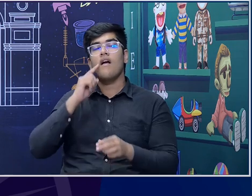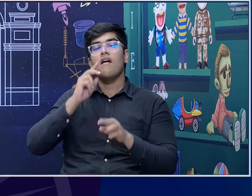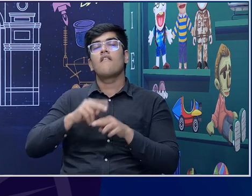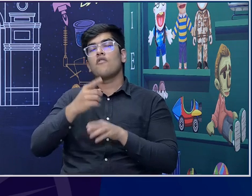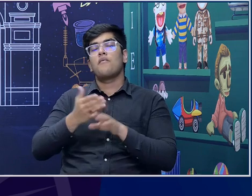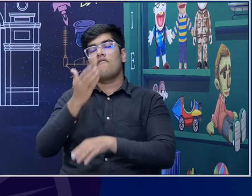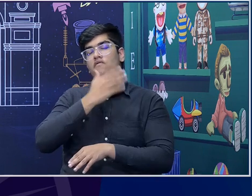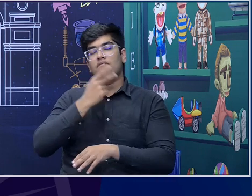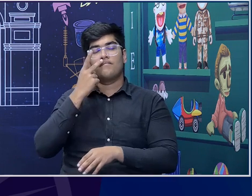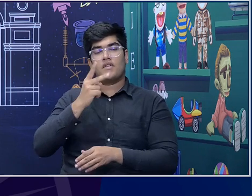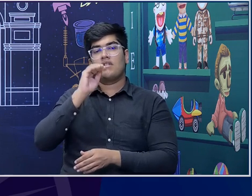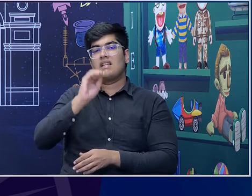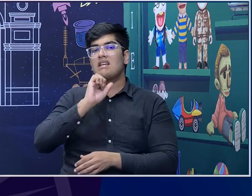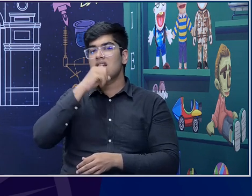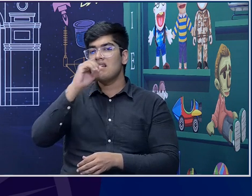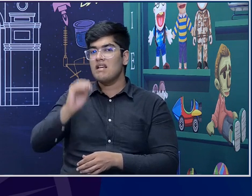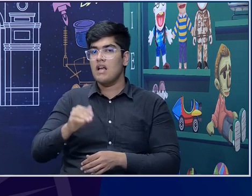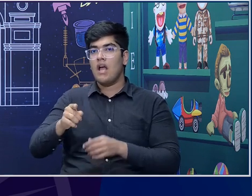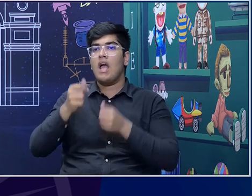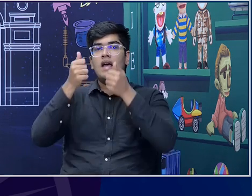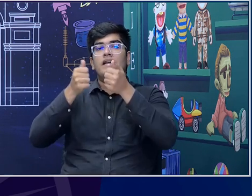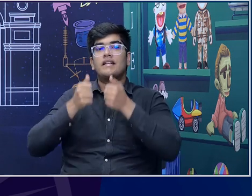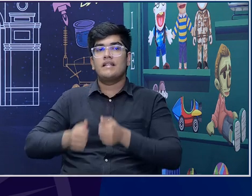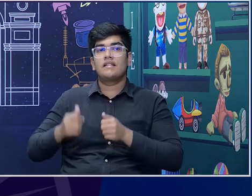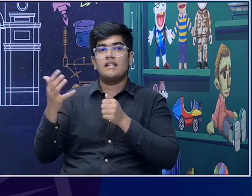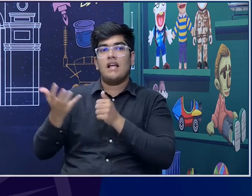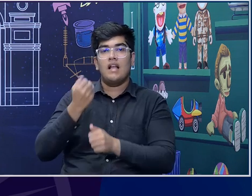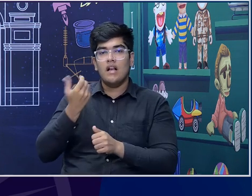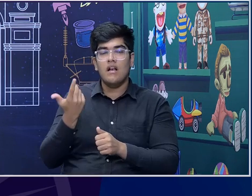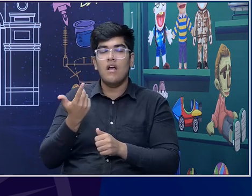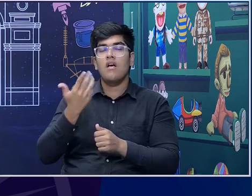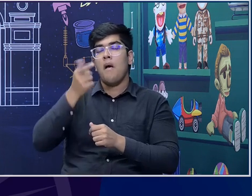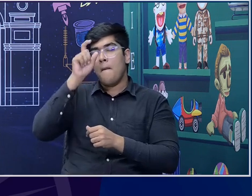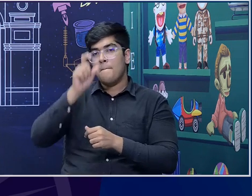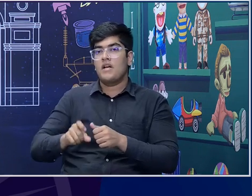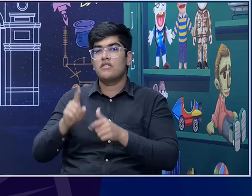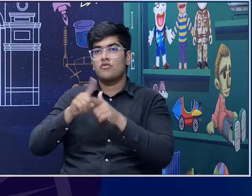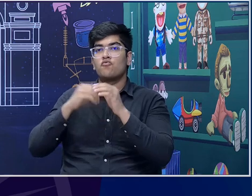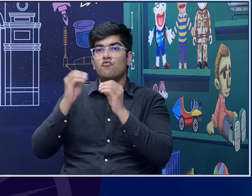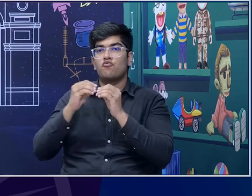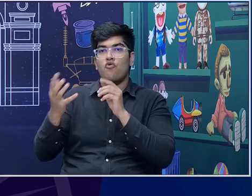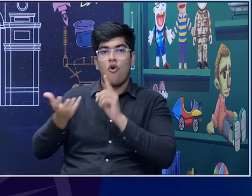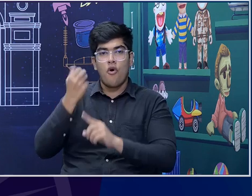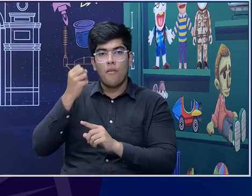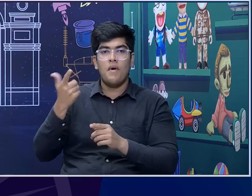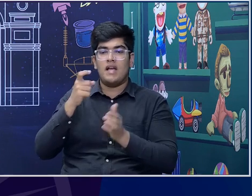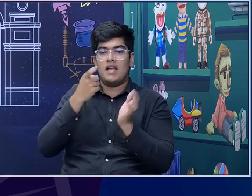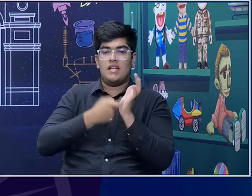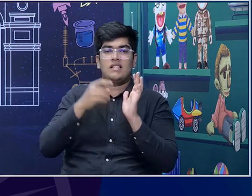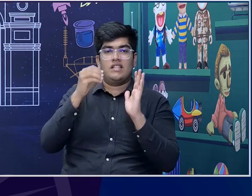रिजल्ट आता था ना वो किसी का रिजल्ट